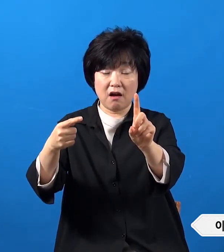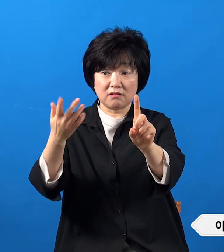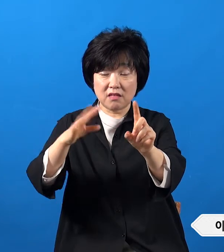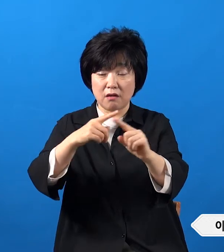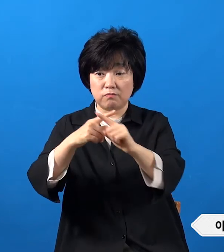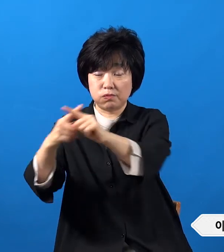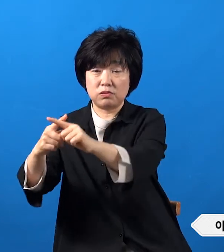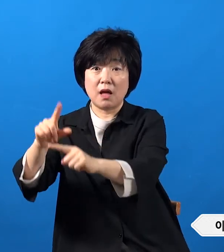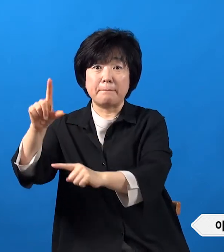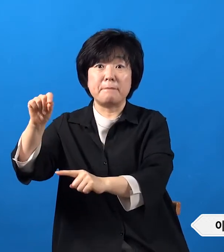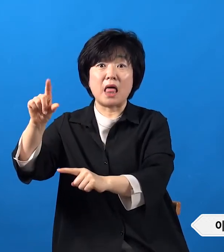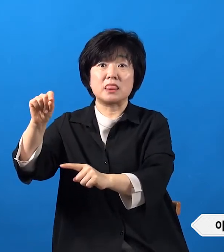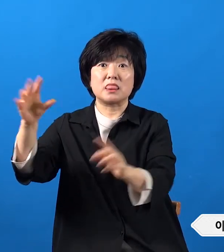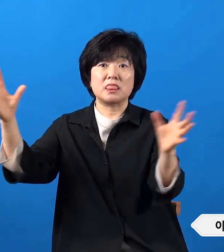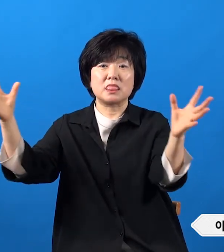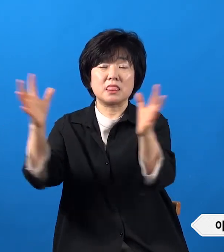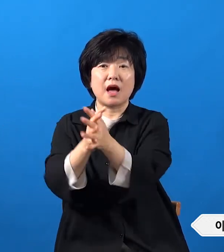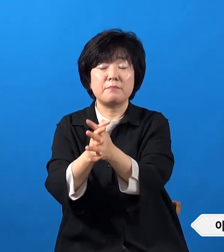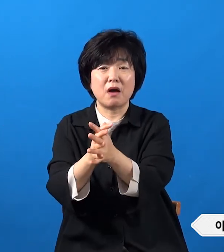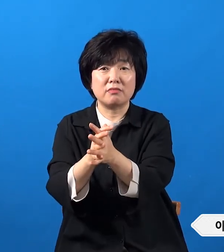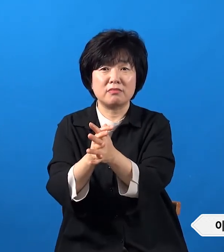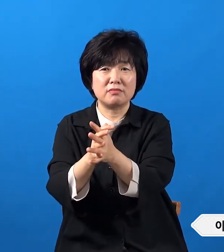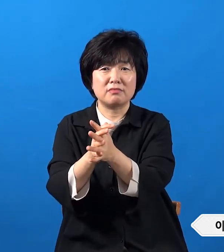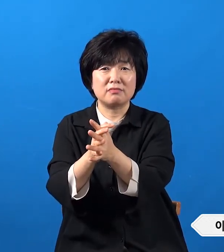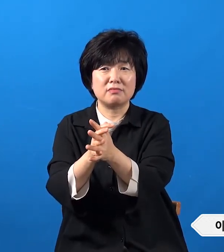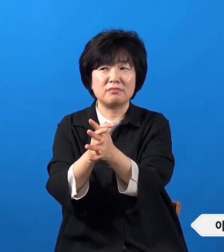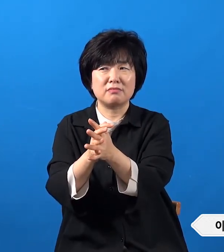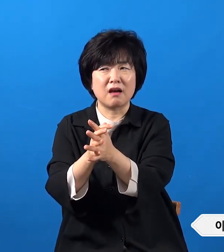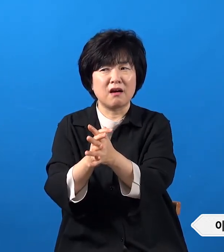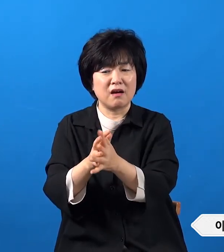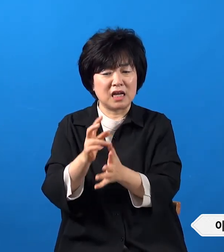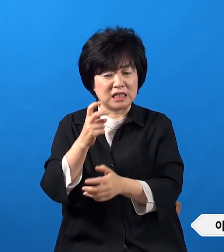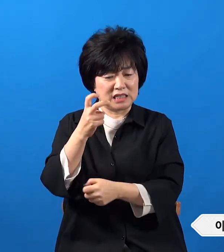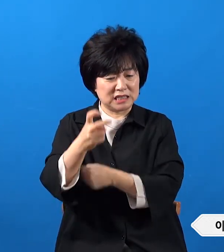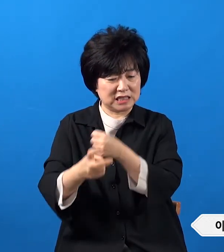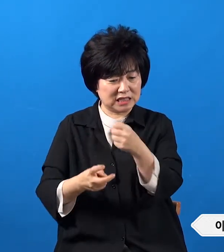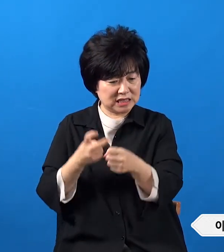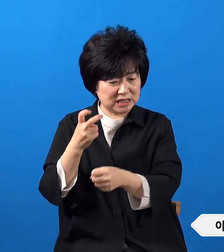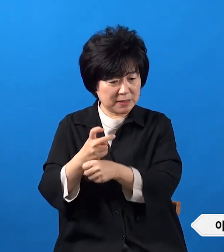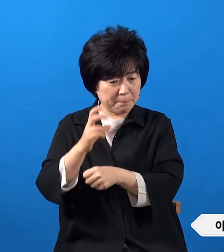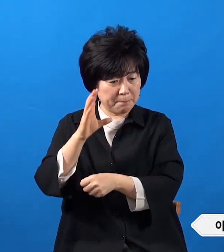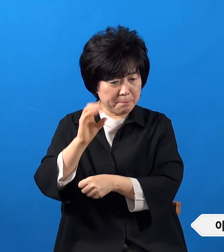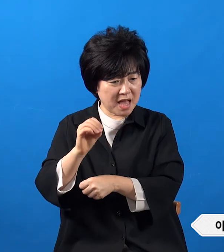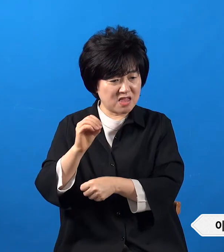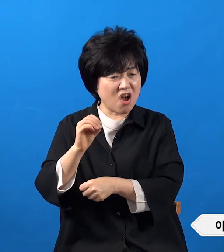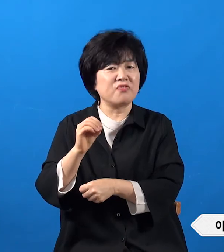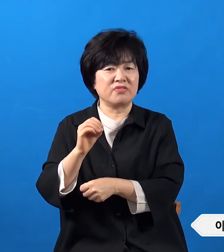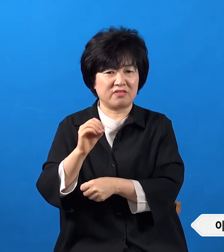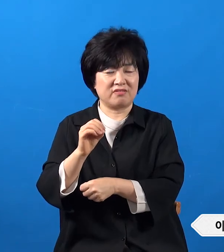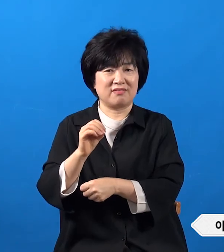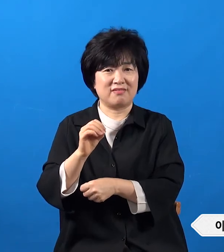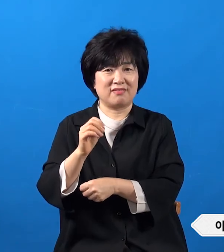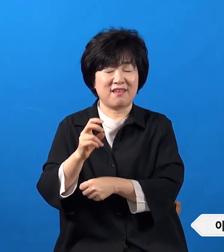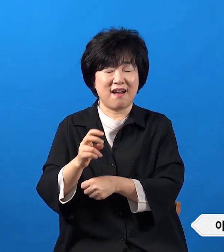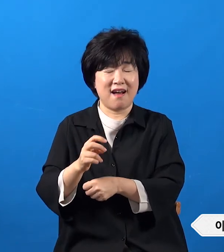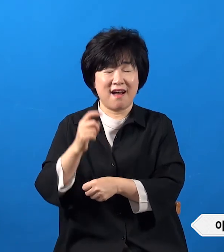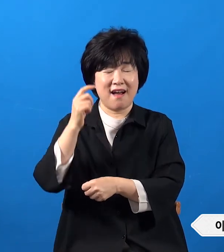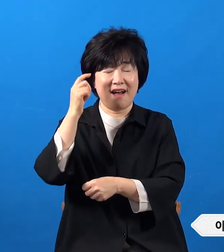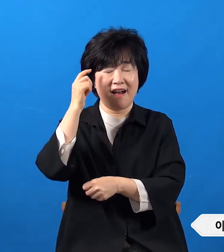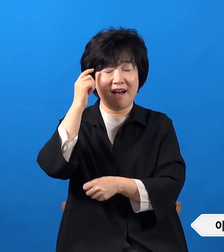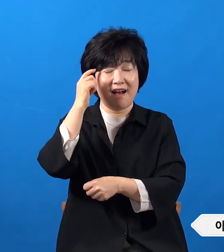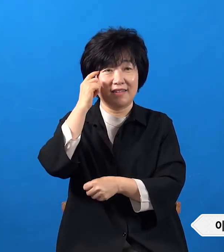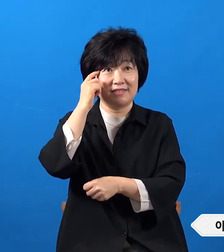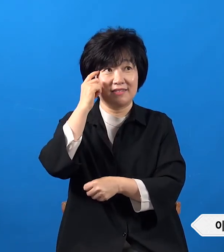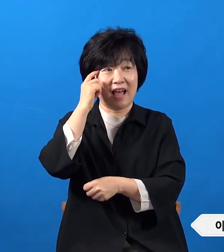얼마예요? 16만 년, 20만 년. 엄청난, 상상도 할 수 없는